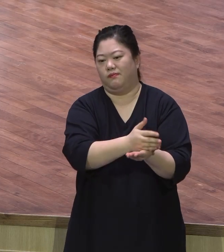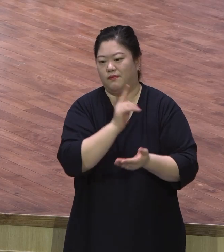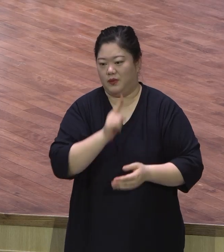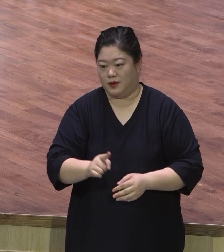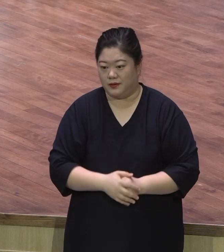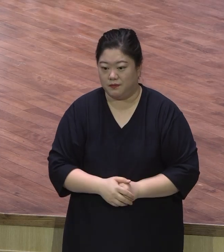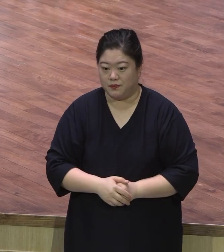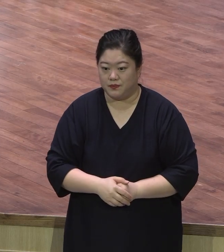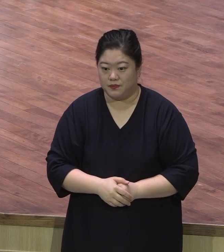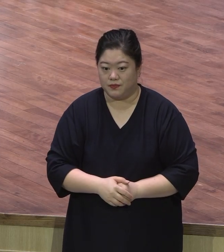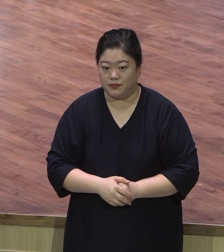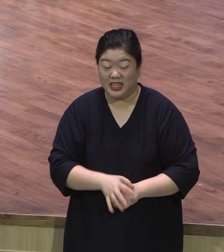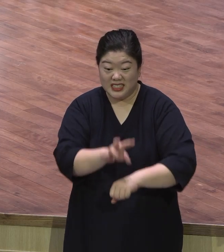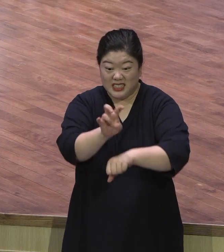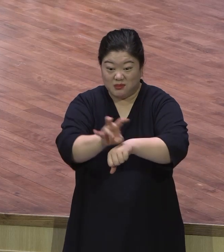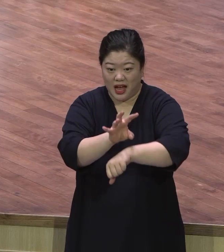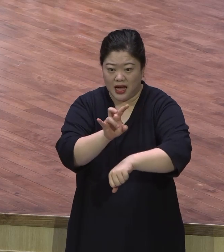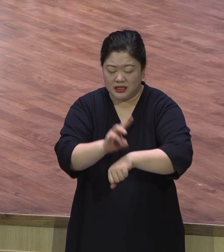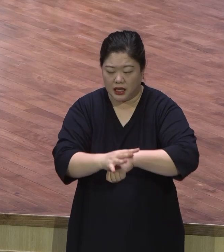24시간 몸 생각이야.